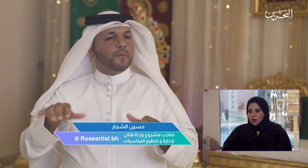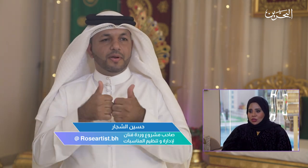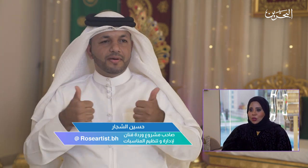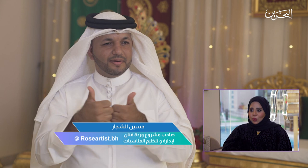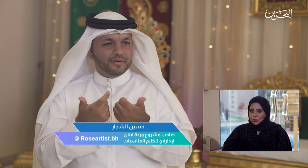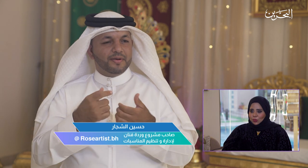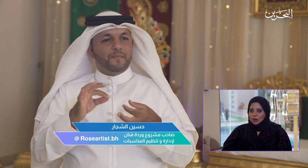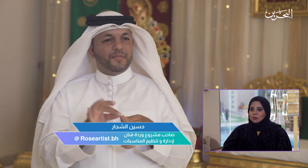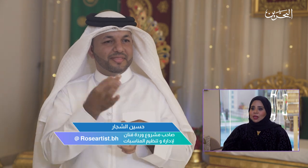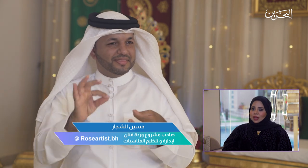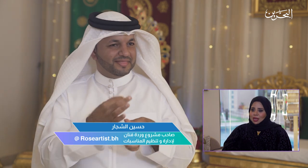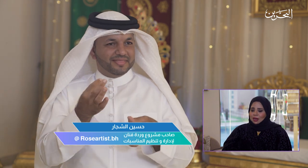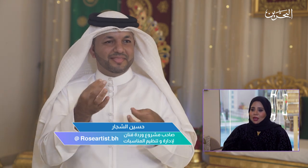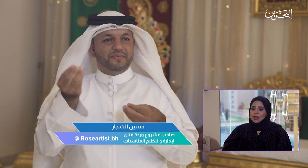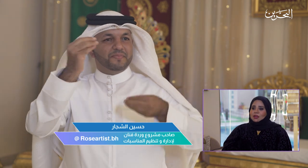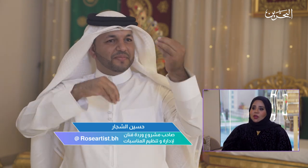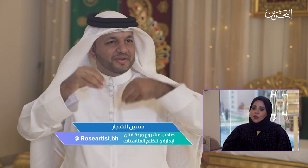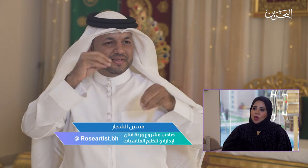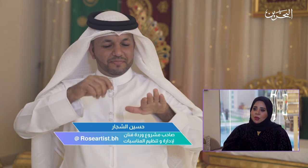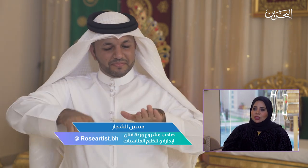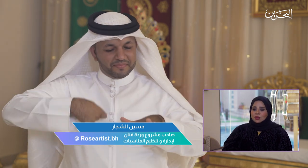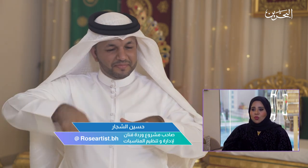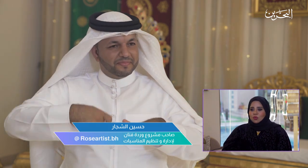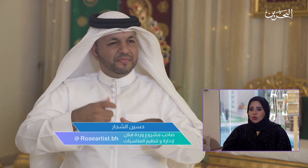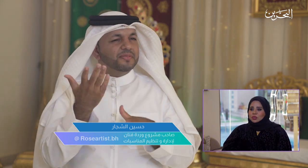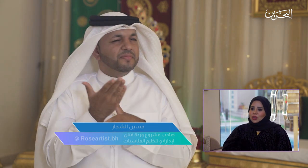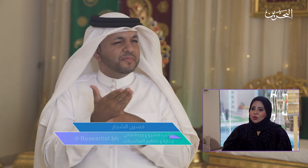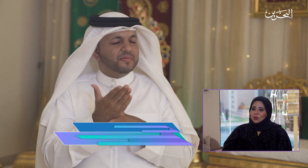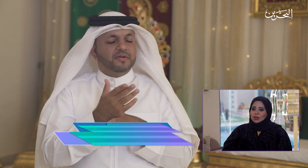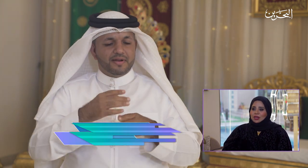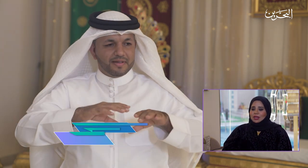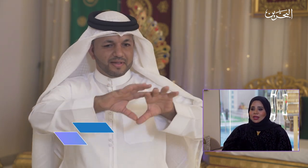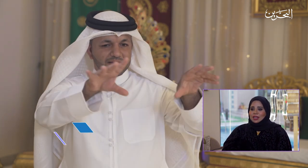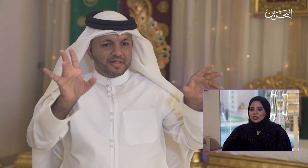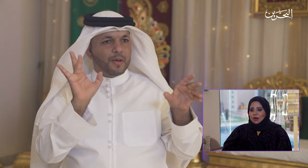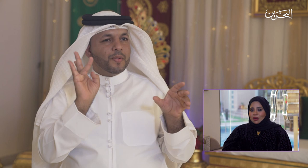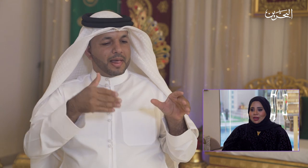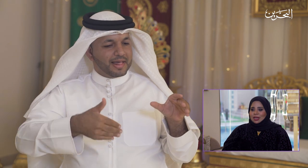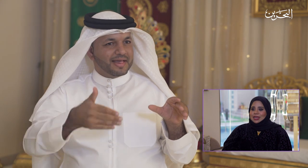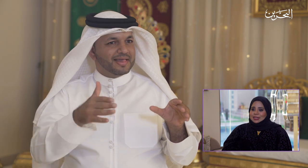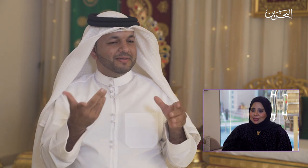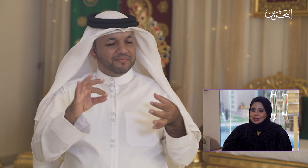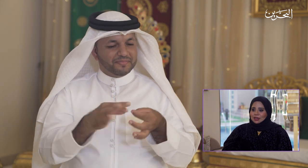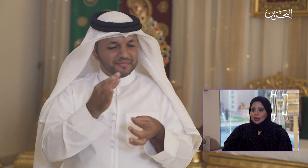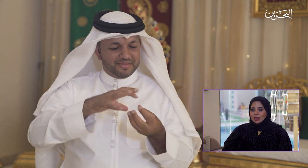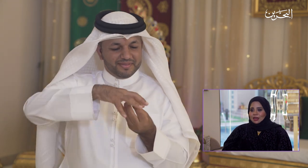زواج أخوه من الأهل، كان إنهم يصممون ويزينون الأشياء الزينة